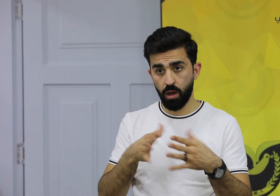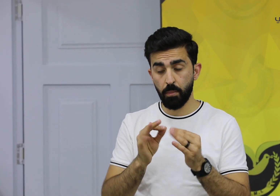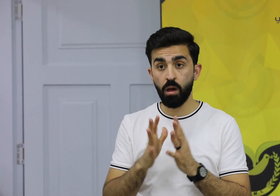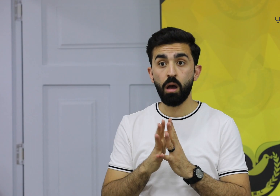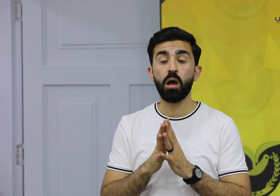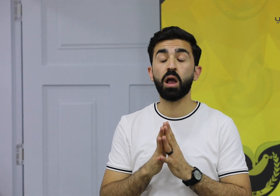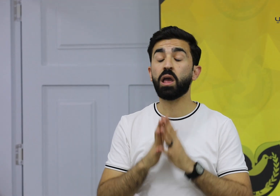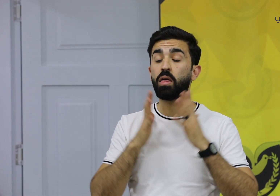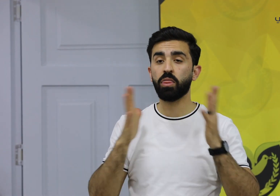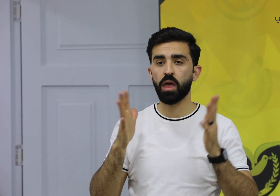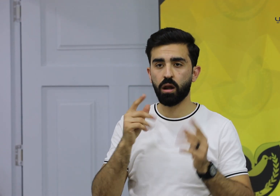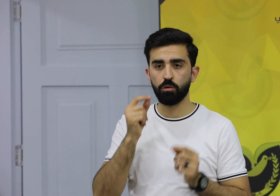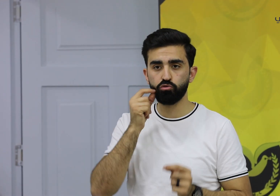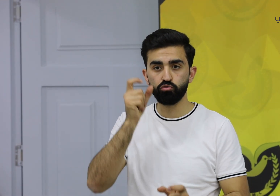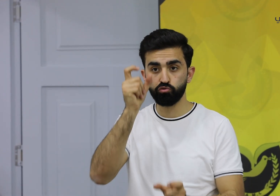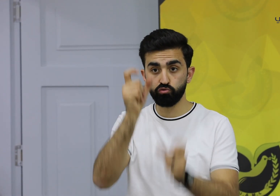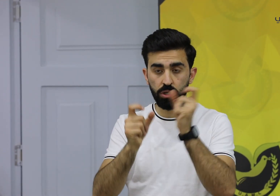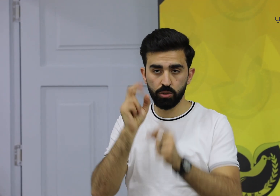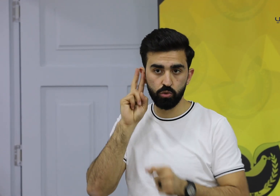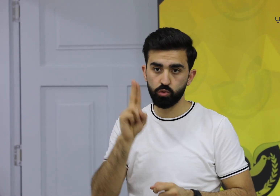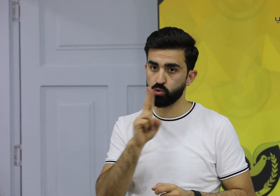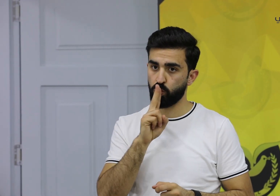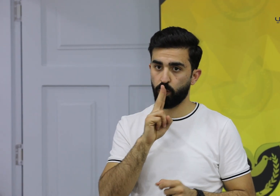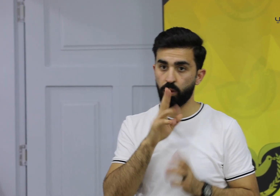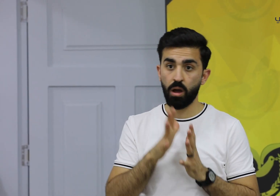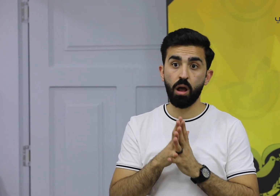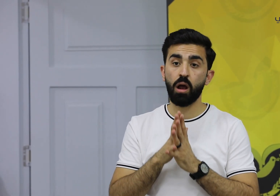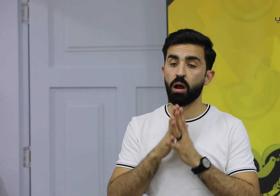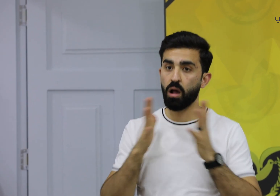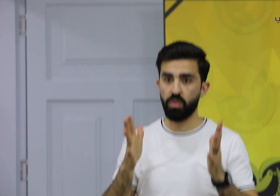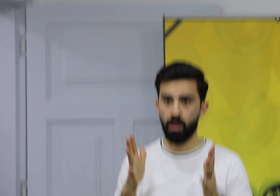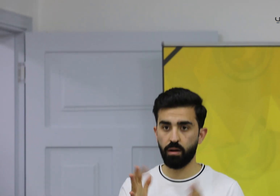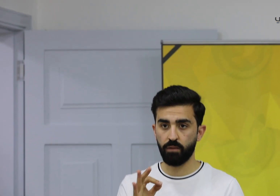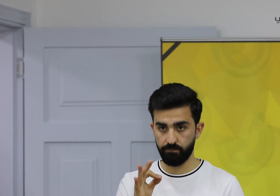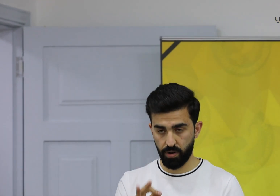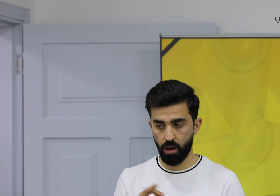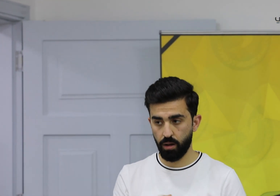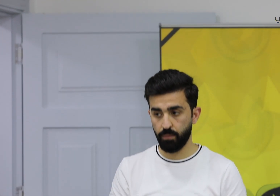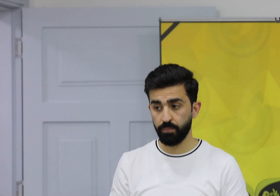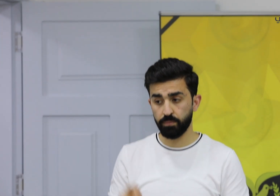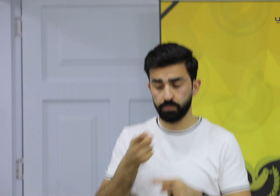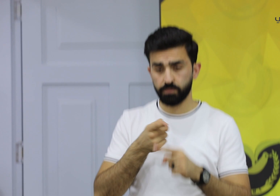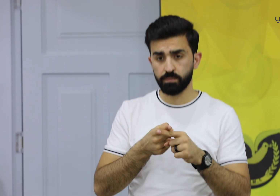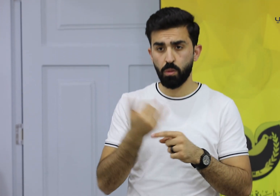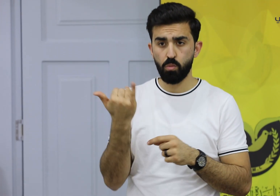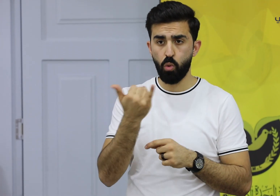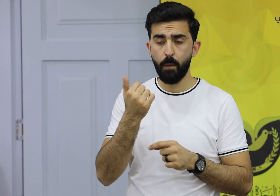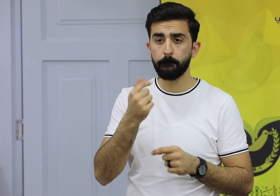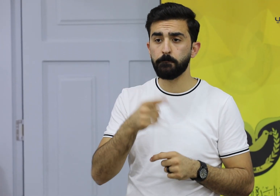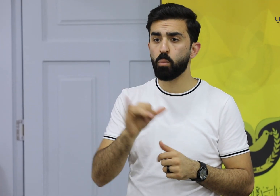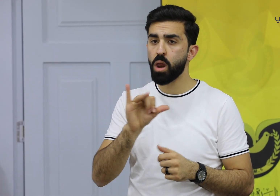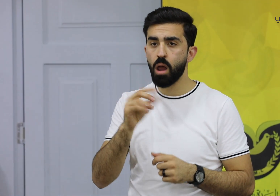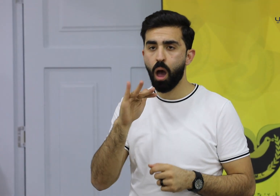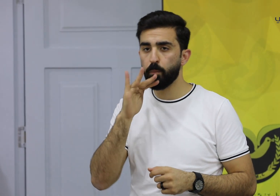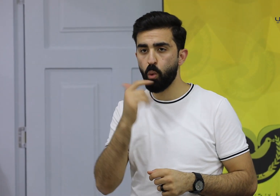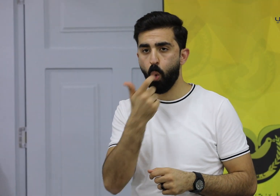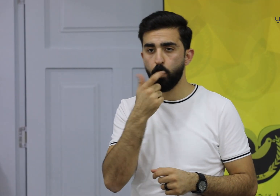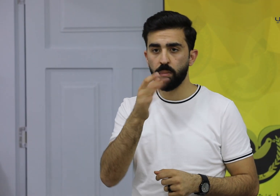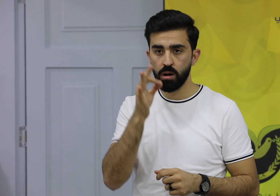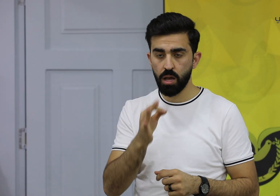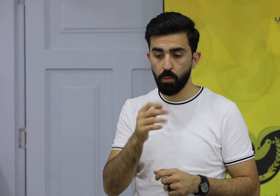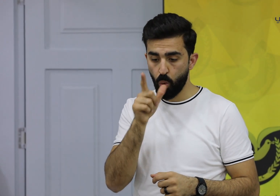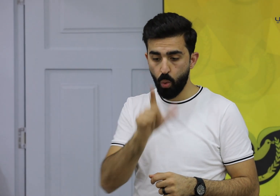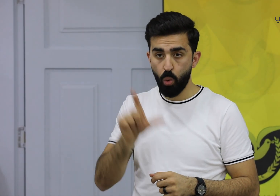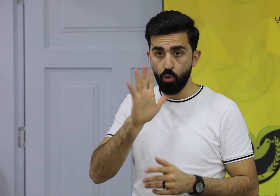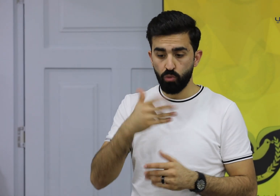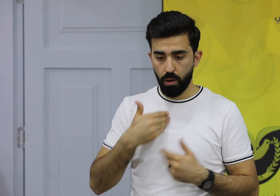جدا جدا جدا من الصم والبخم، بحاجة فعلا انه بالاول انه اهاليهم يكونوا عارفين لغة